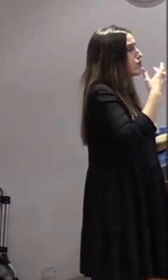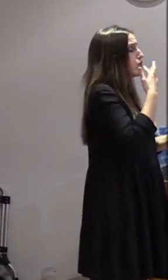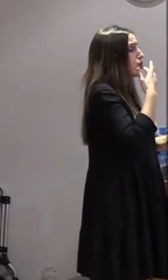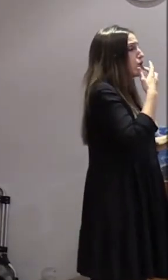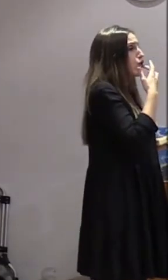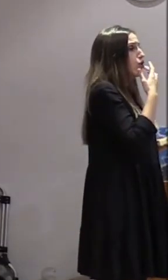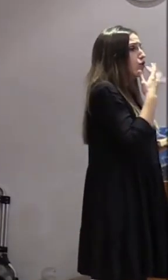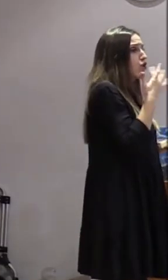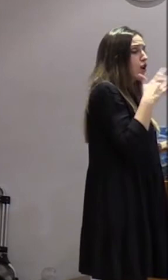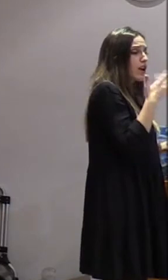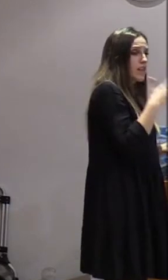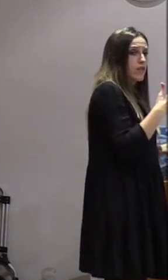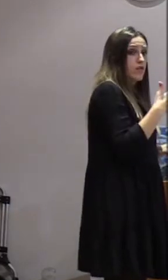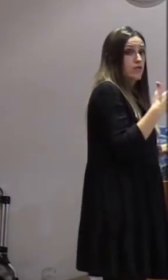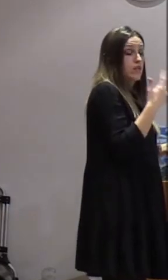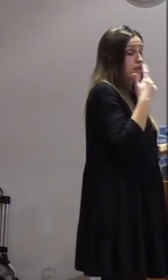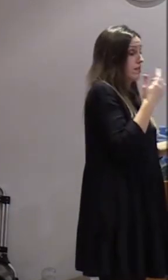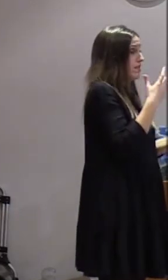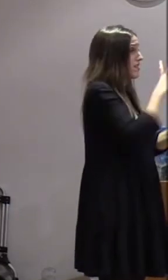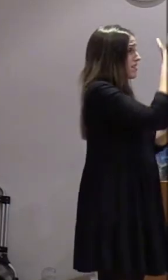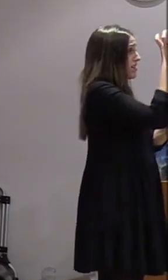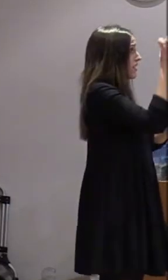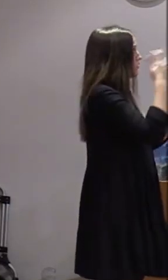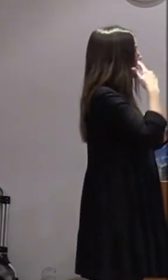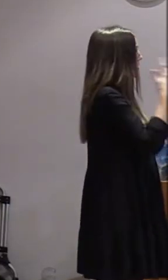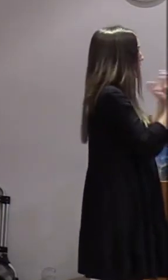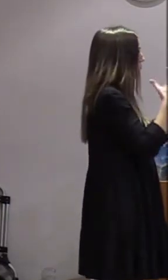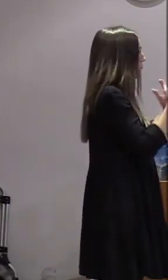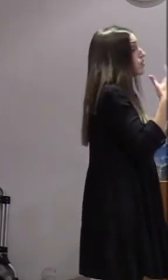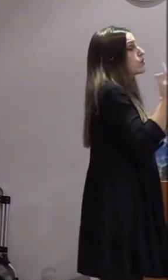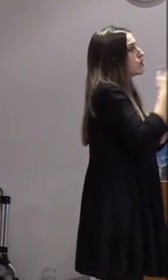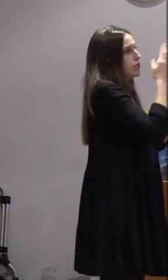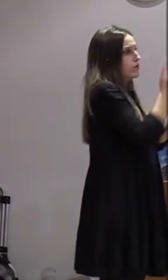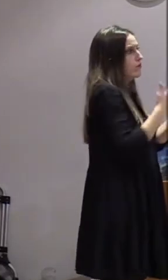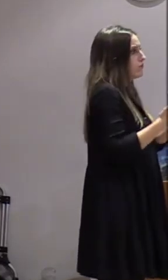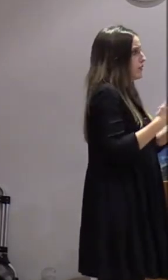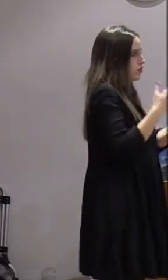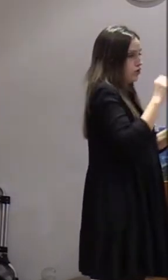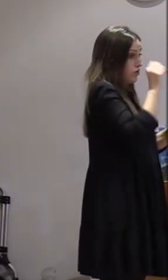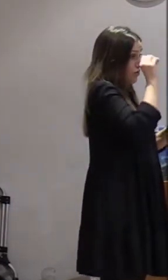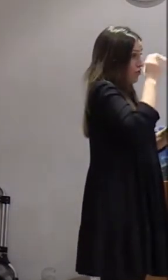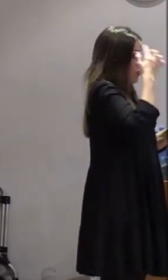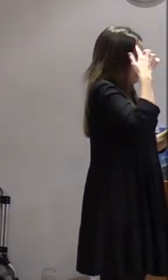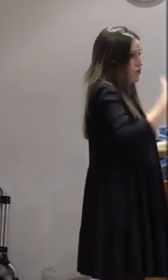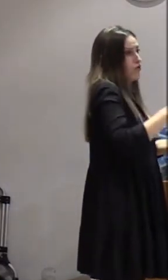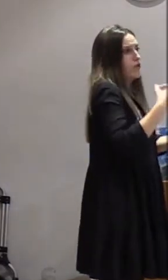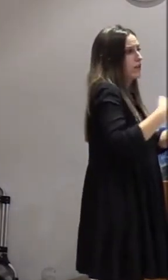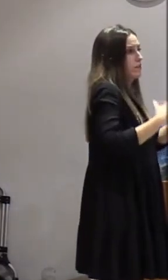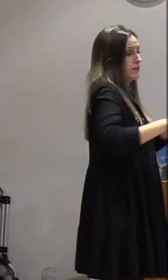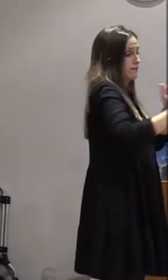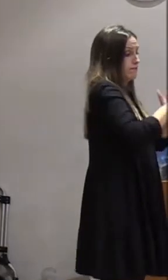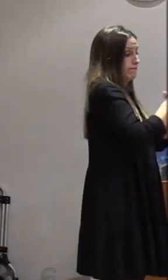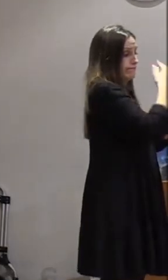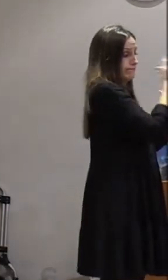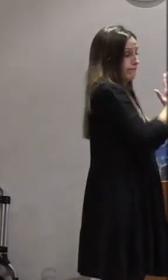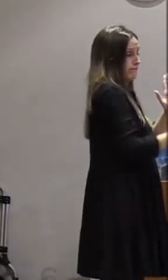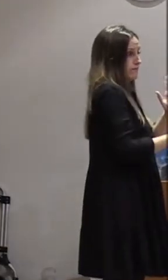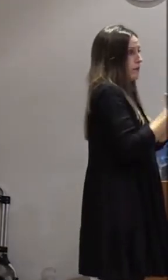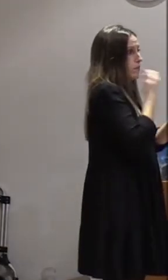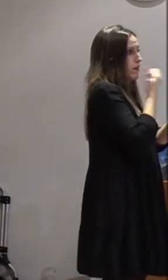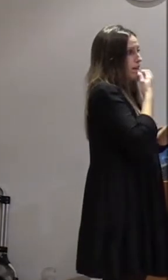cielos que le van a llamar mucho la atención. Y un pintor, lógicamente, eso lo va a plasmar en su obra. Es el caso de